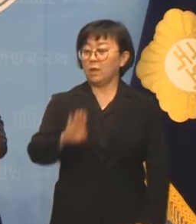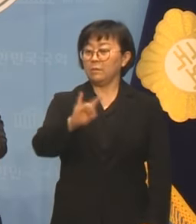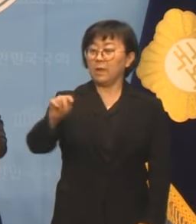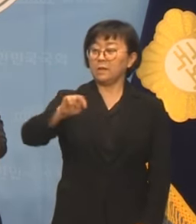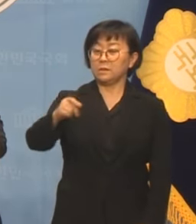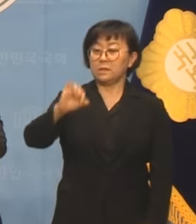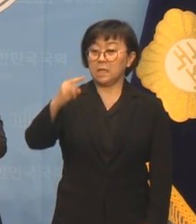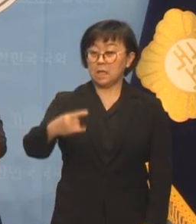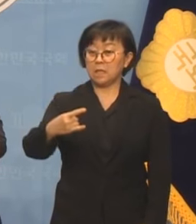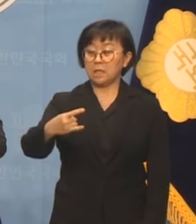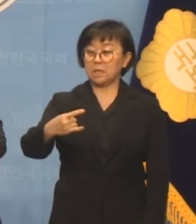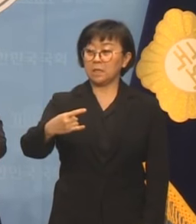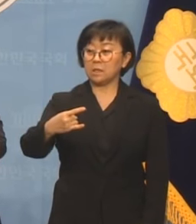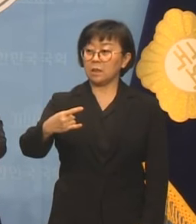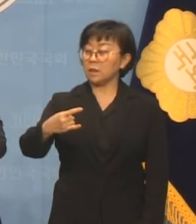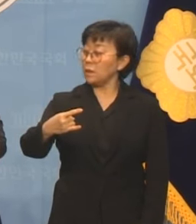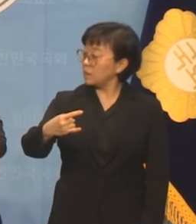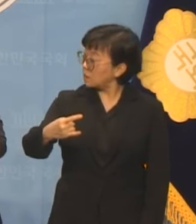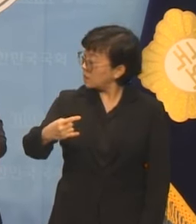배승희라고 하는